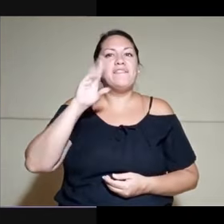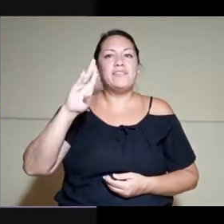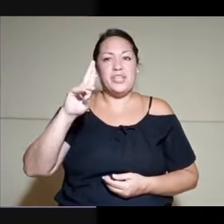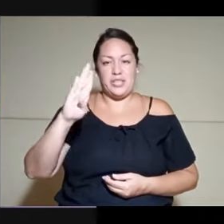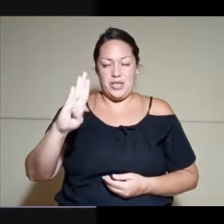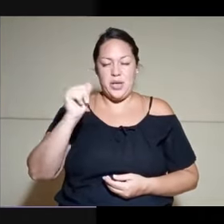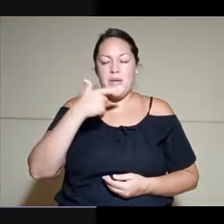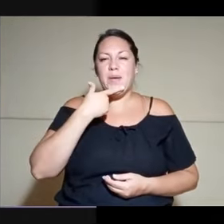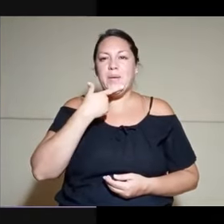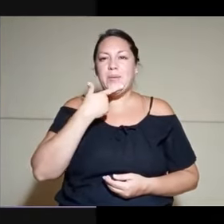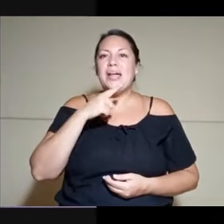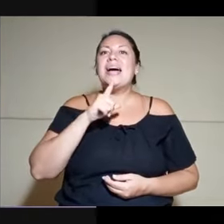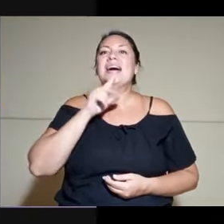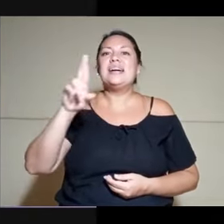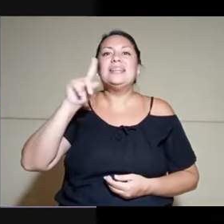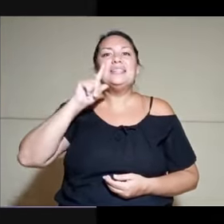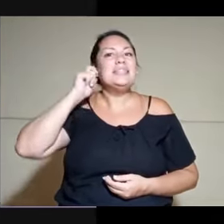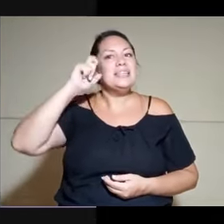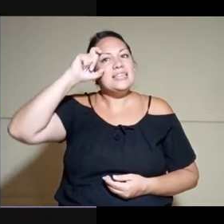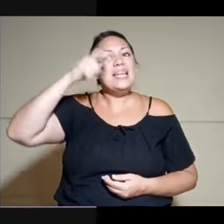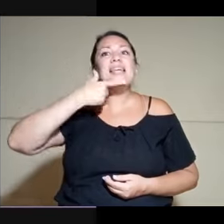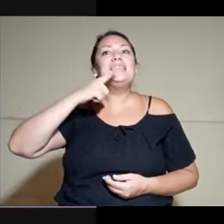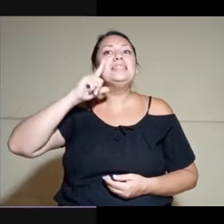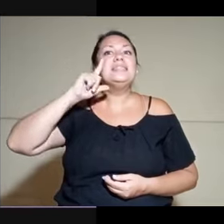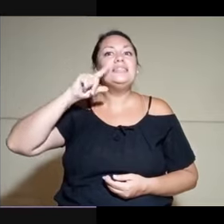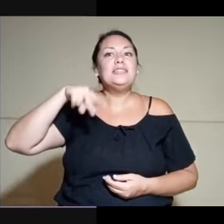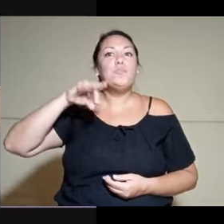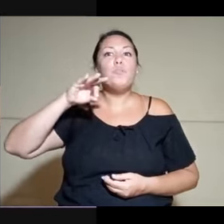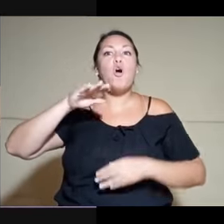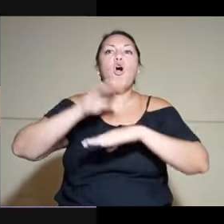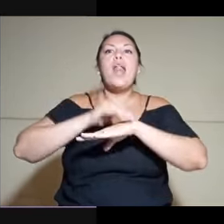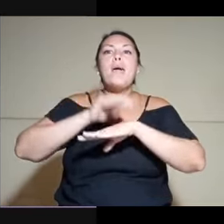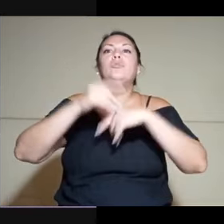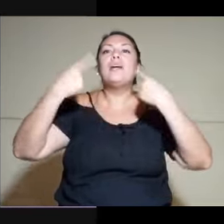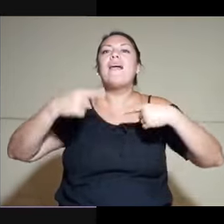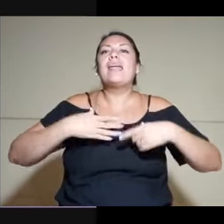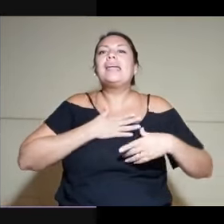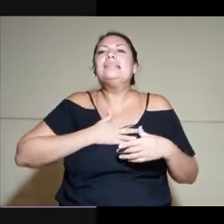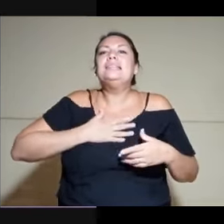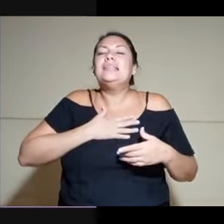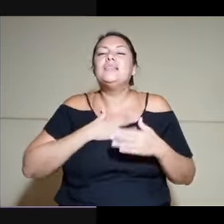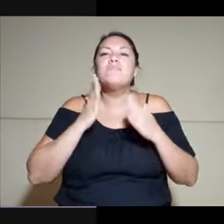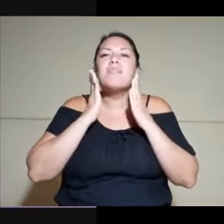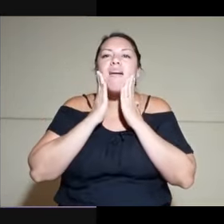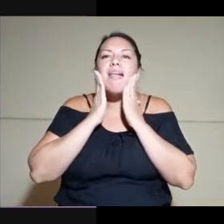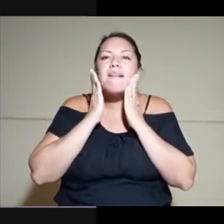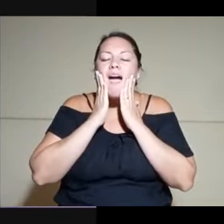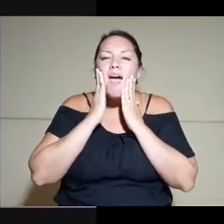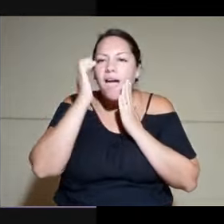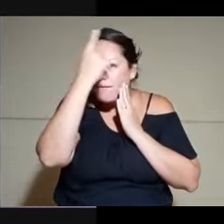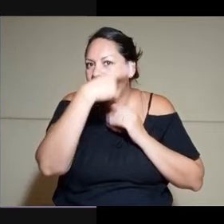sensitivas. ¿Por qué? Porque casi todas sus fibras, ¿no es cierto?, son sensitivas porque el trigémino, ¿de qué se